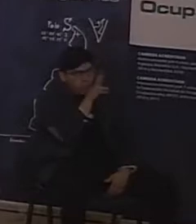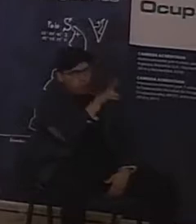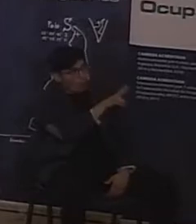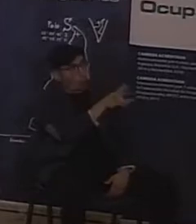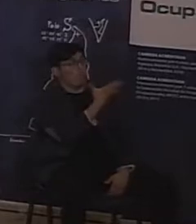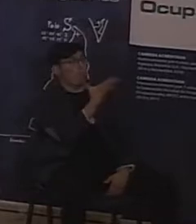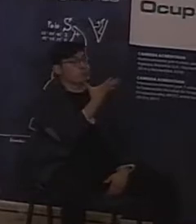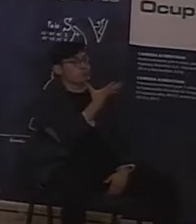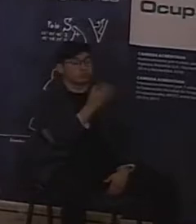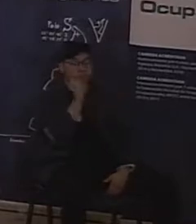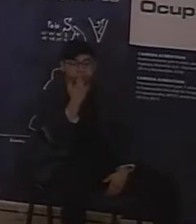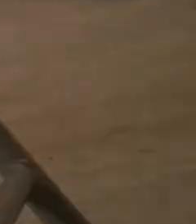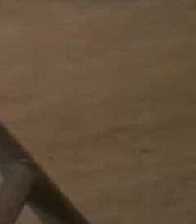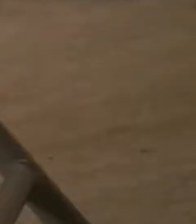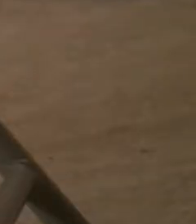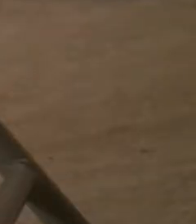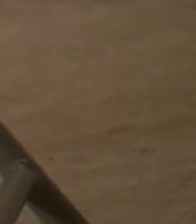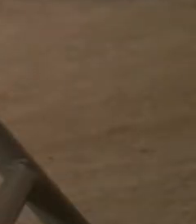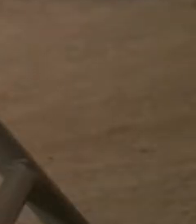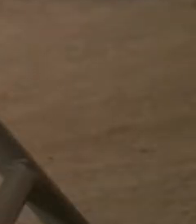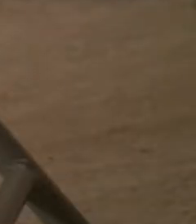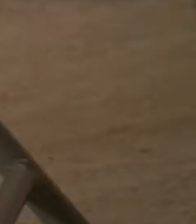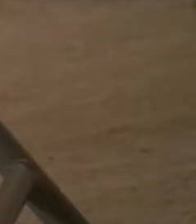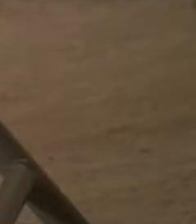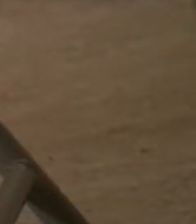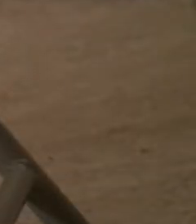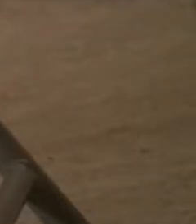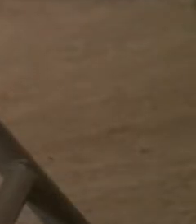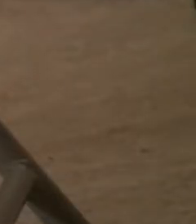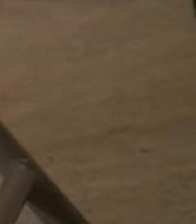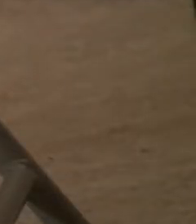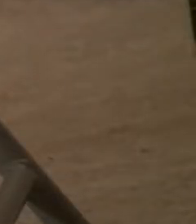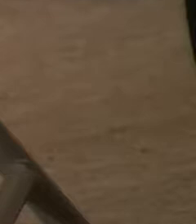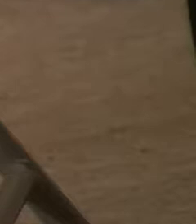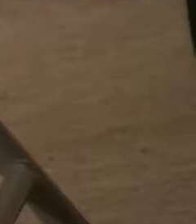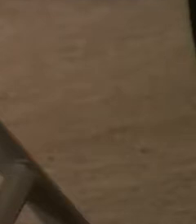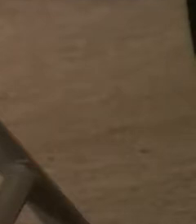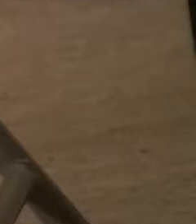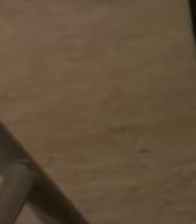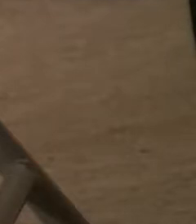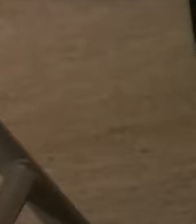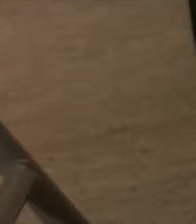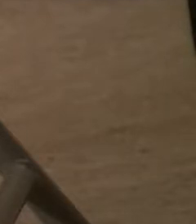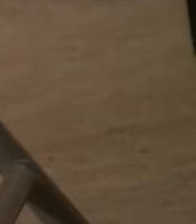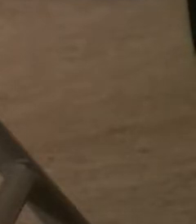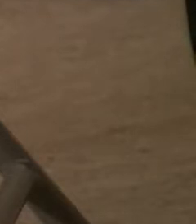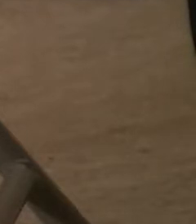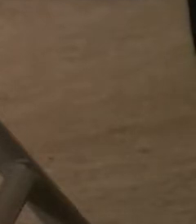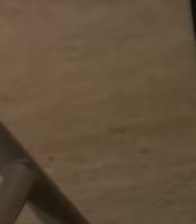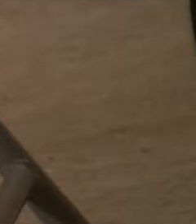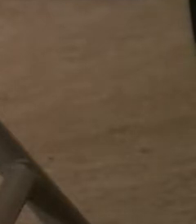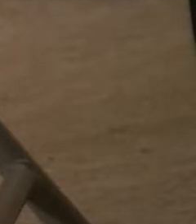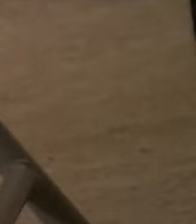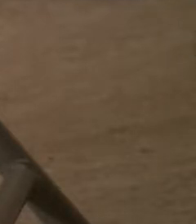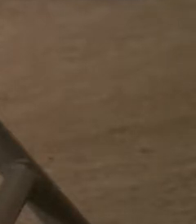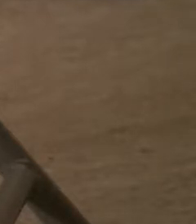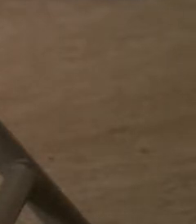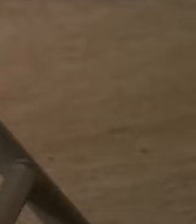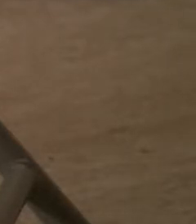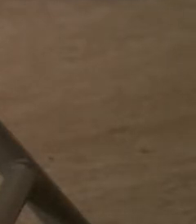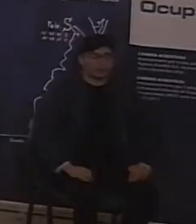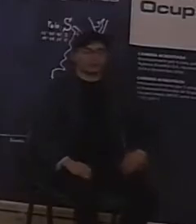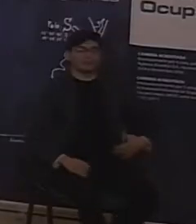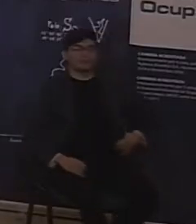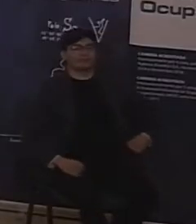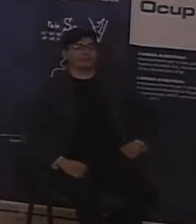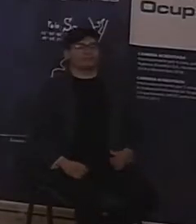de color rosado y ocurre que las niñas y los niños estaban muy contentos con ese flamenco y pasaron